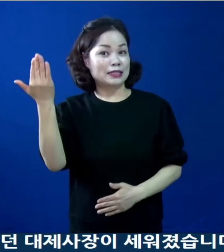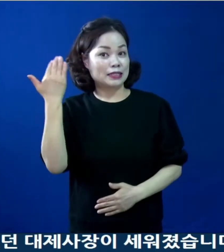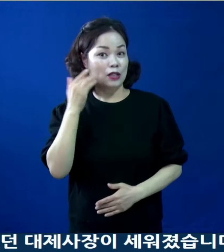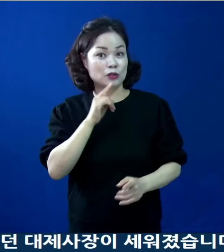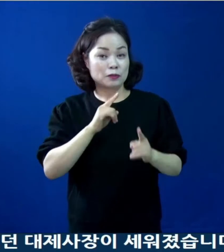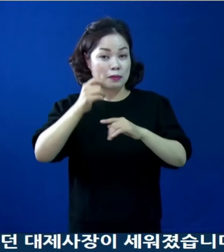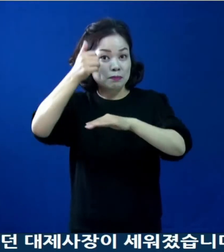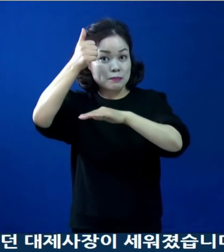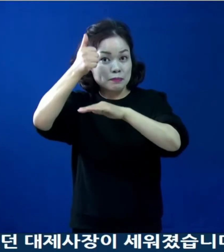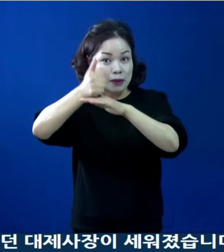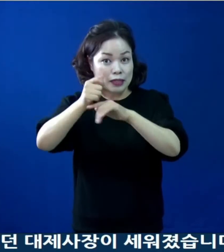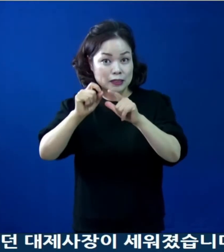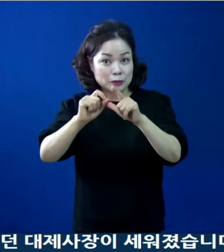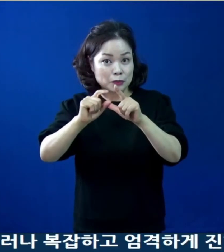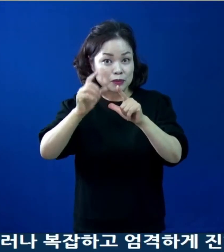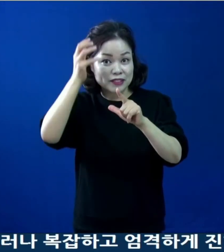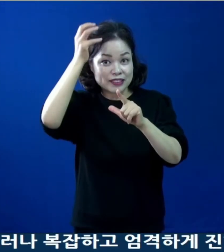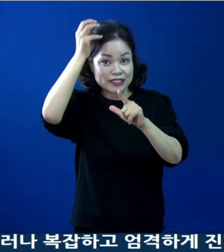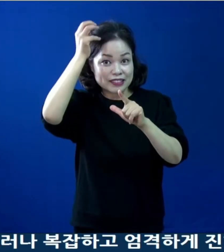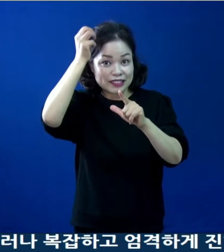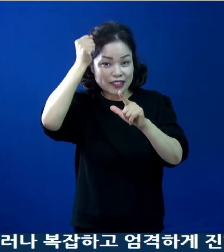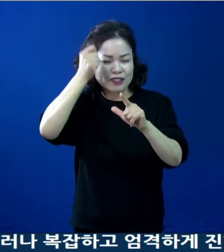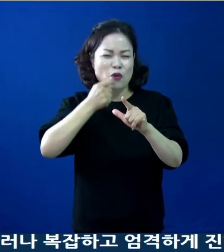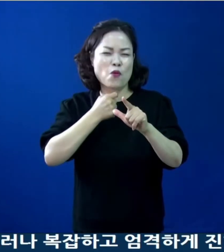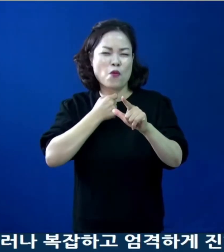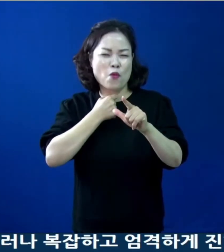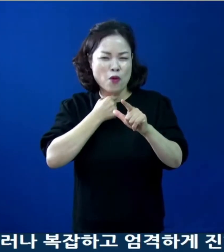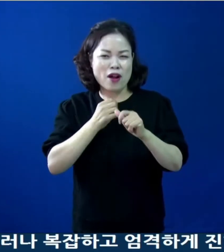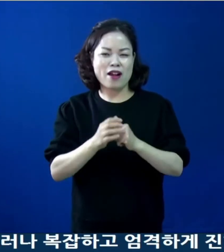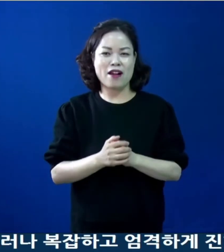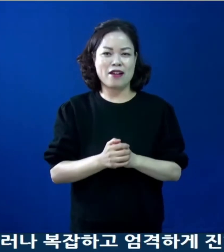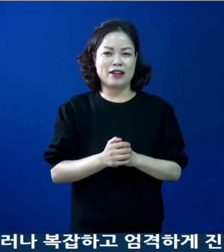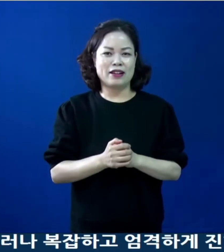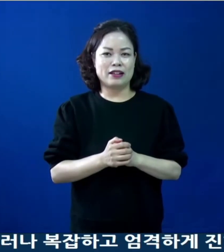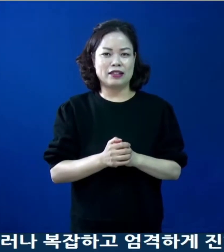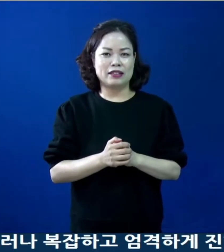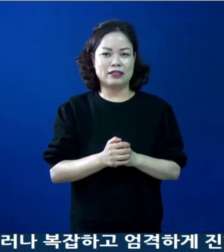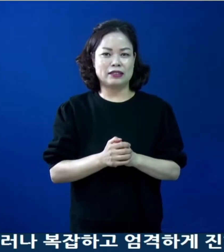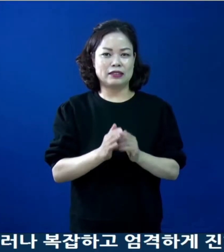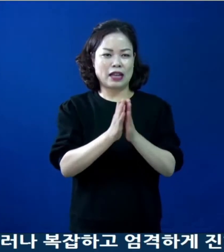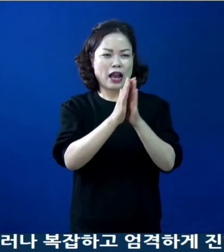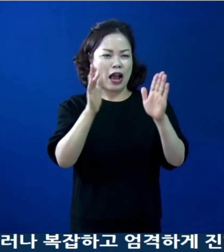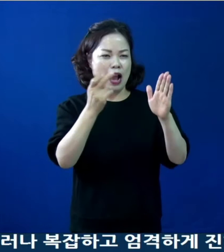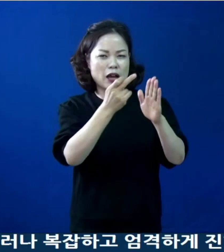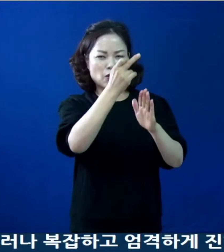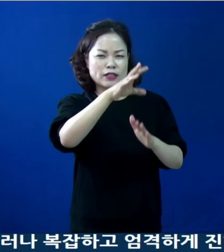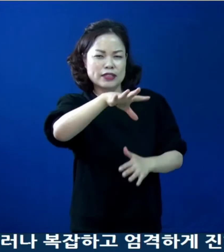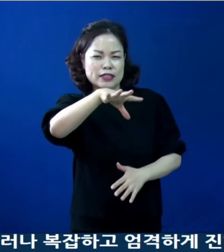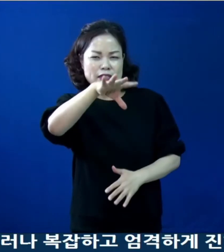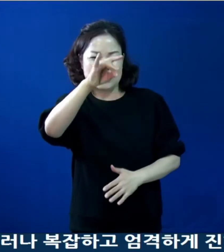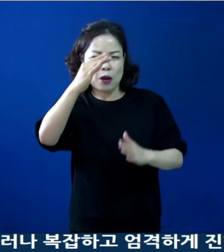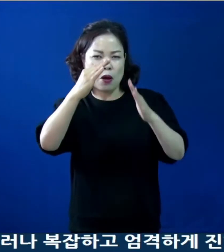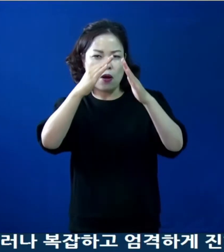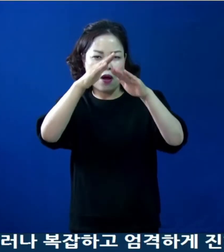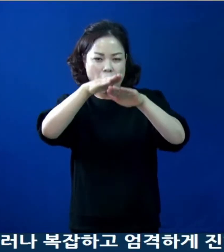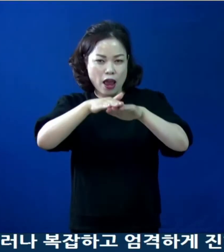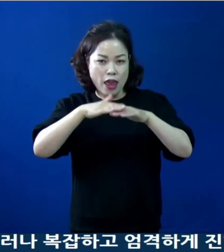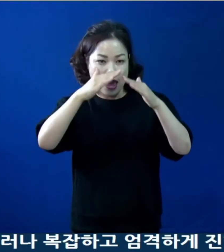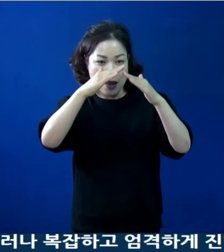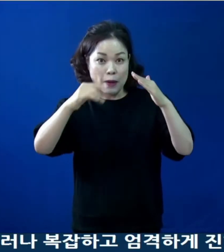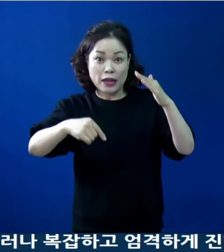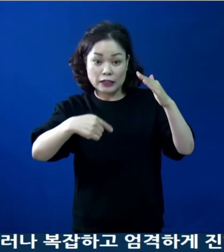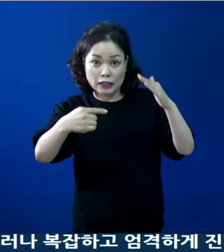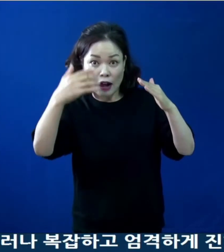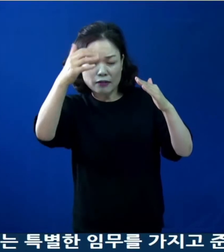말씀 마지막 부분 기억하시기를 원하는데, 아론이 처음으로 회막에 들어갔다가